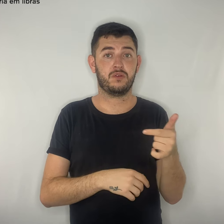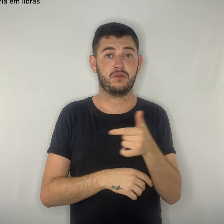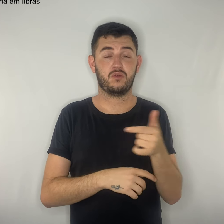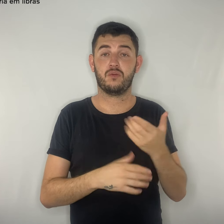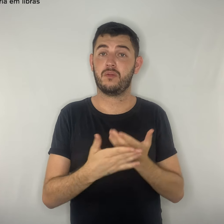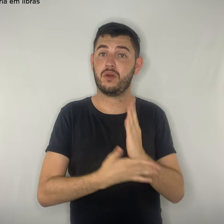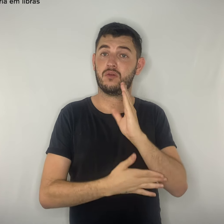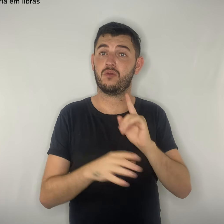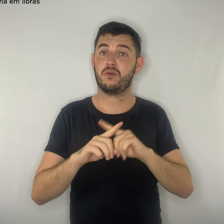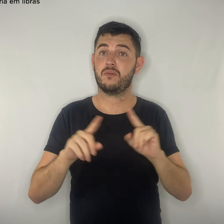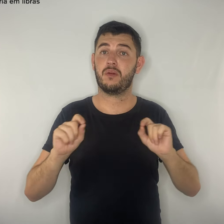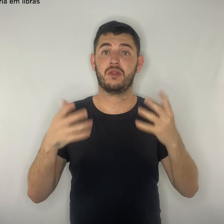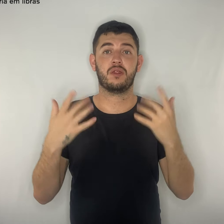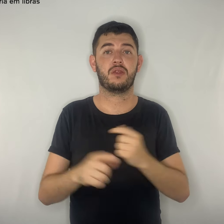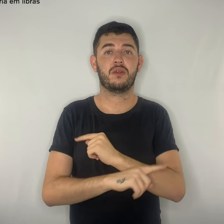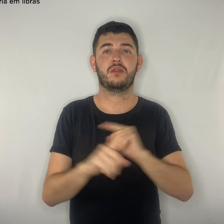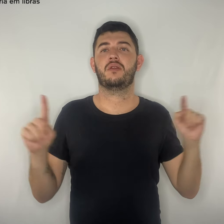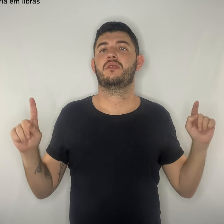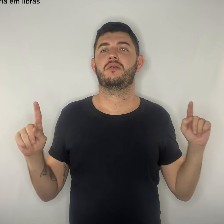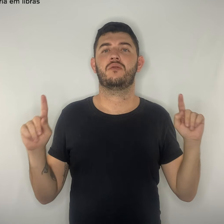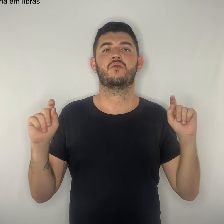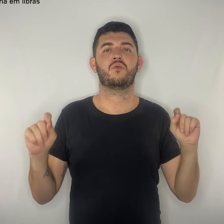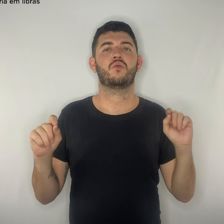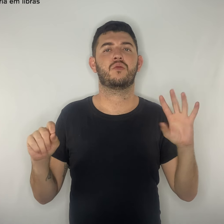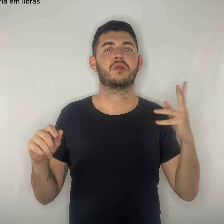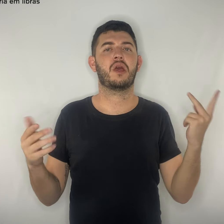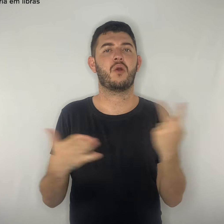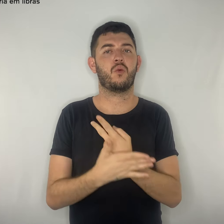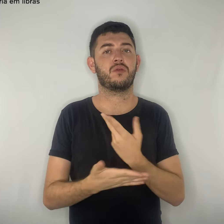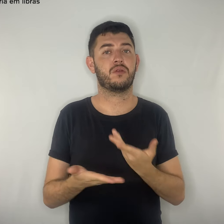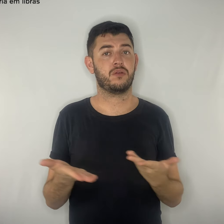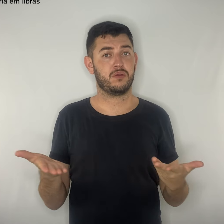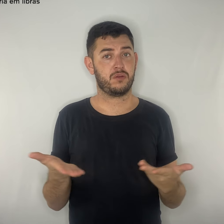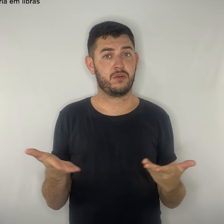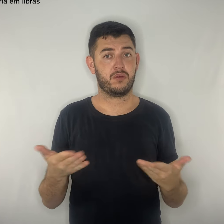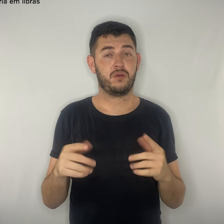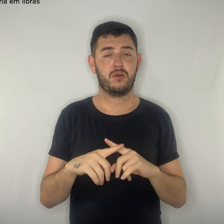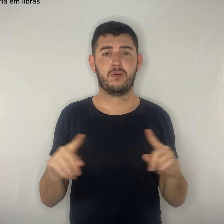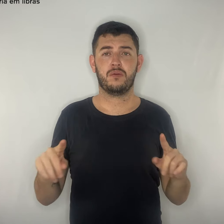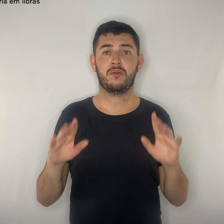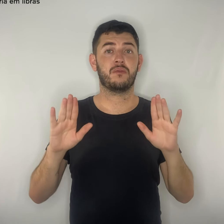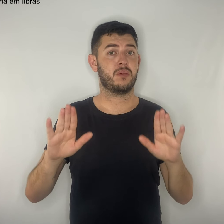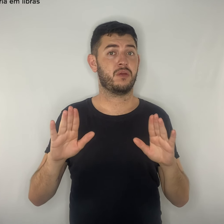era inaceitável o que está acontecendo afinal as